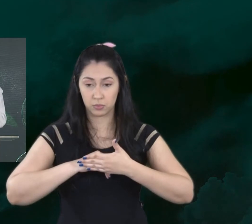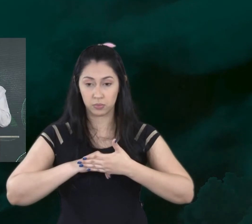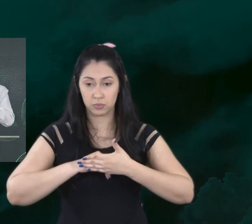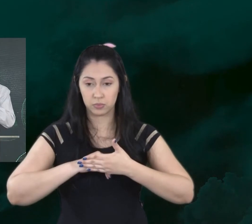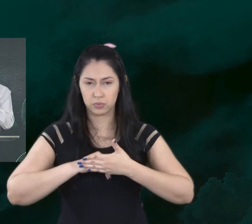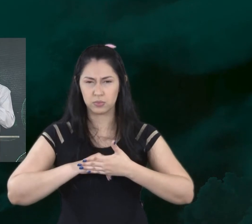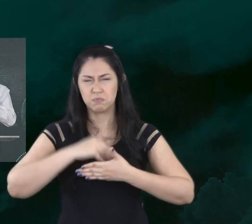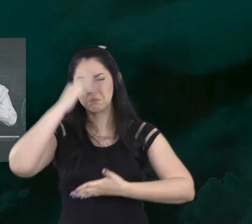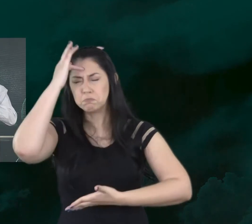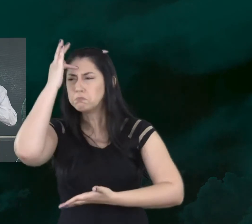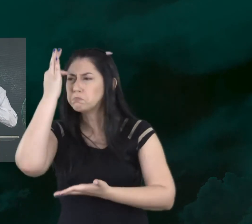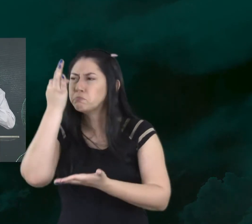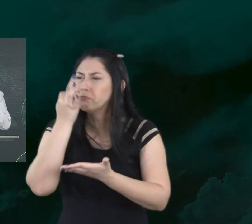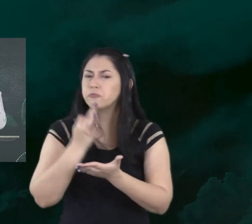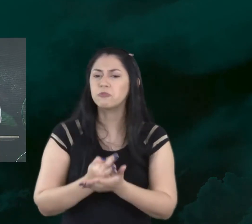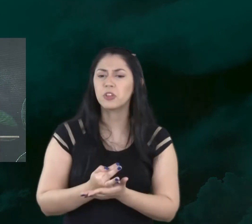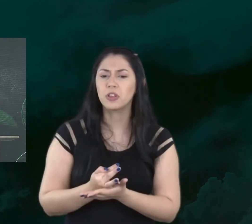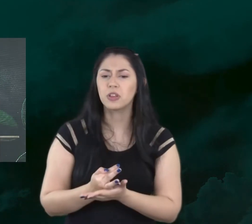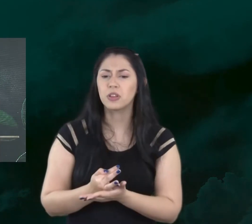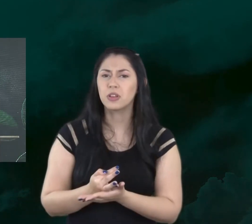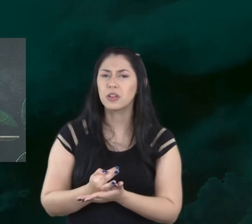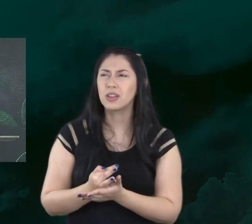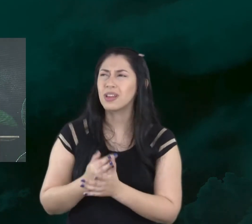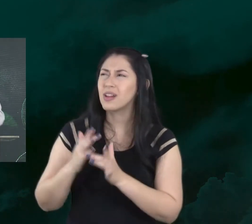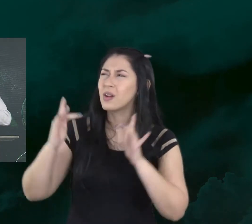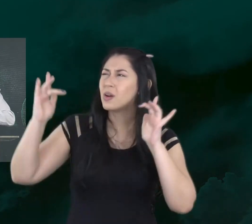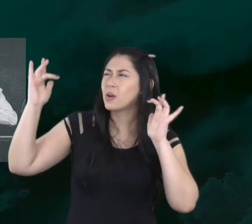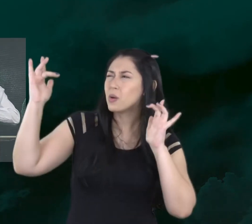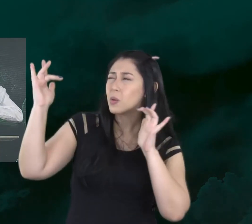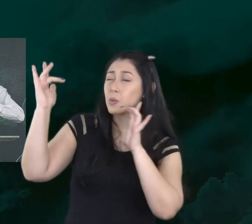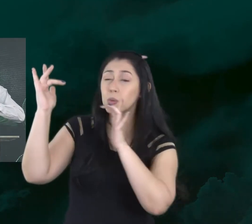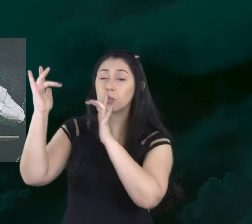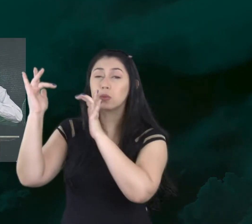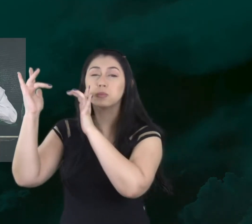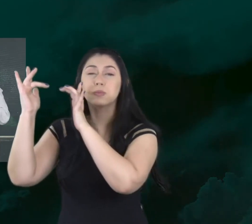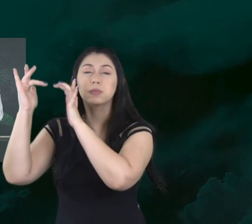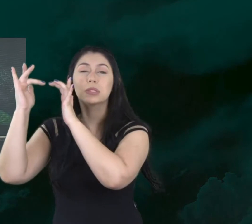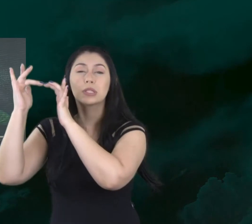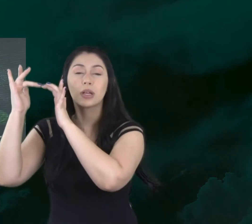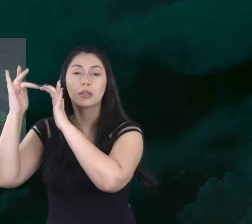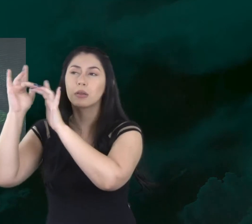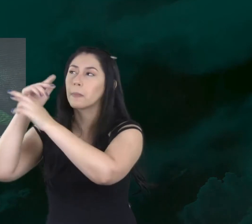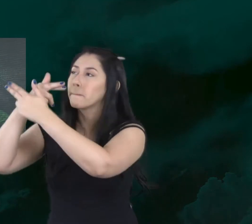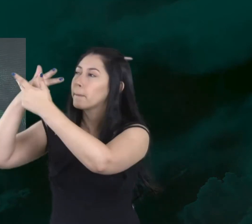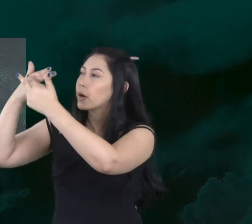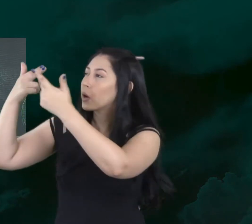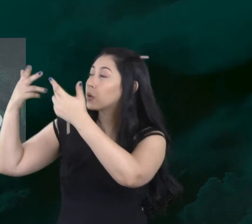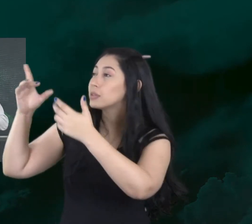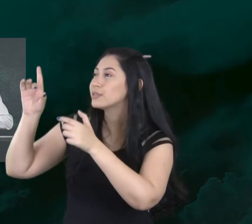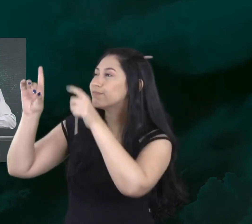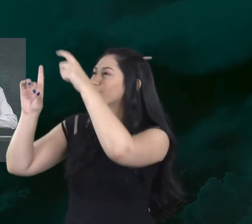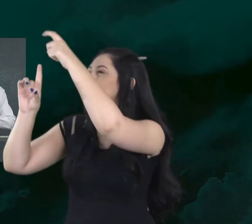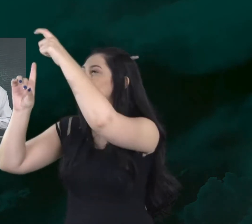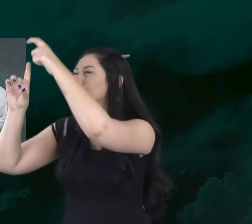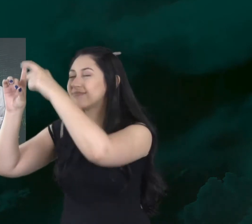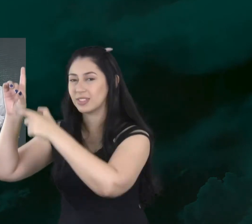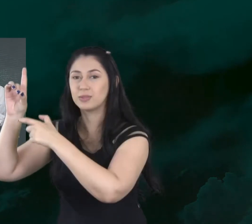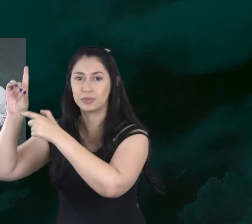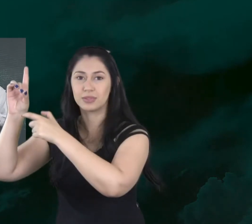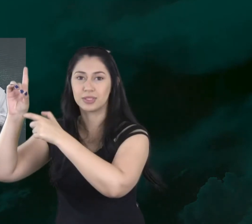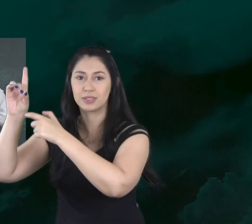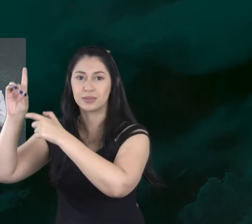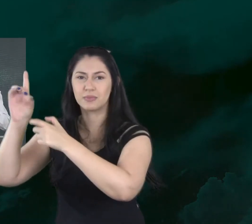transforma, a sua fé tem acesso à substância de Deus. A sua